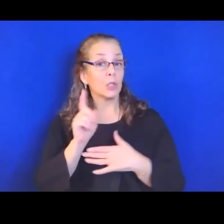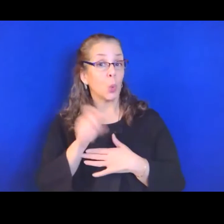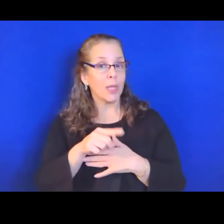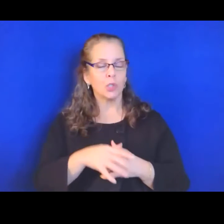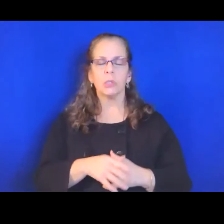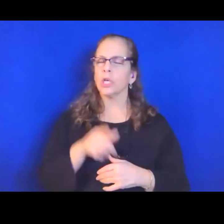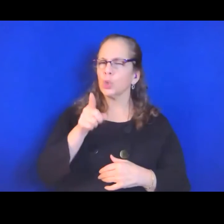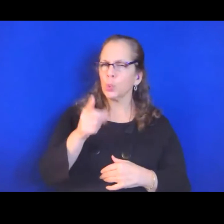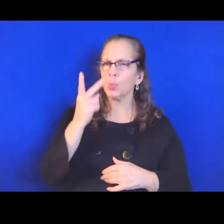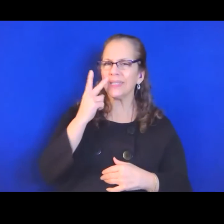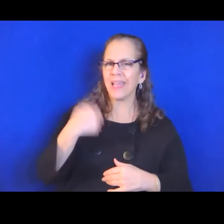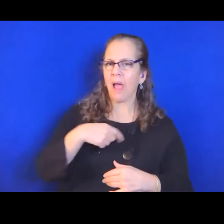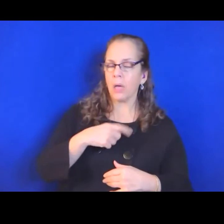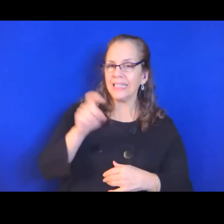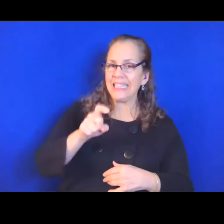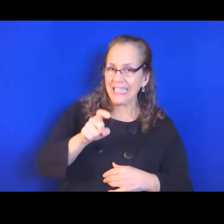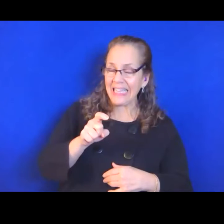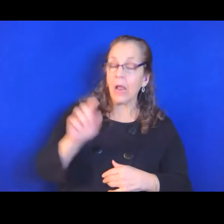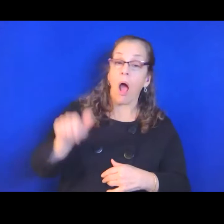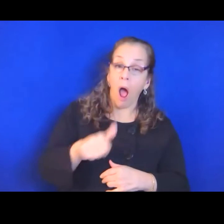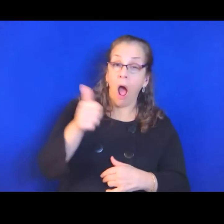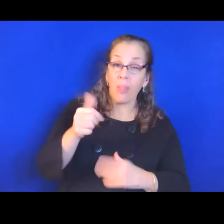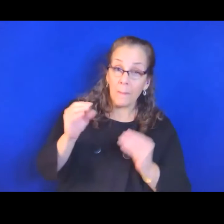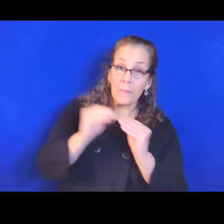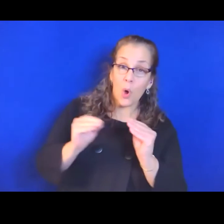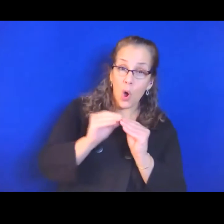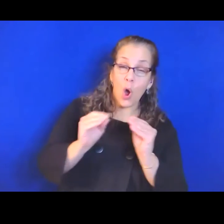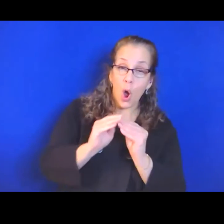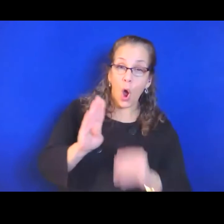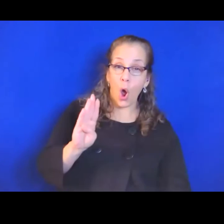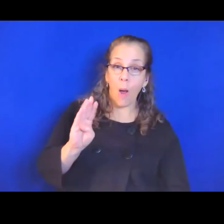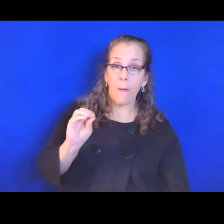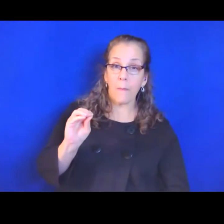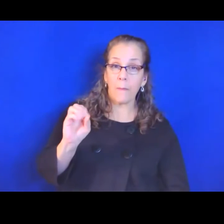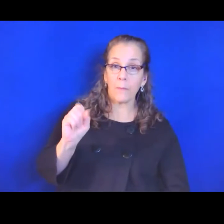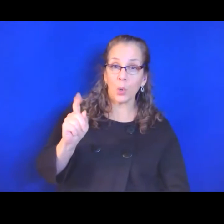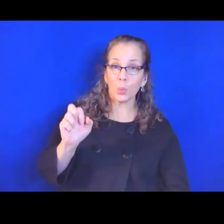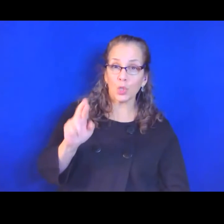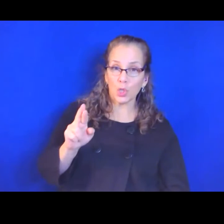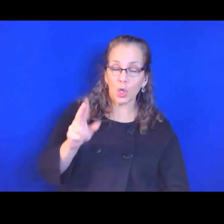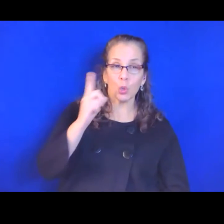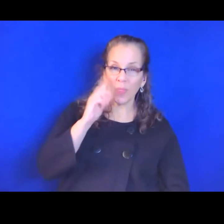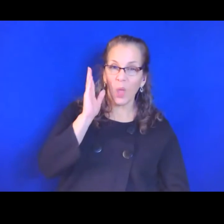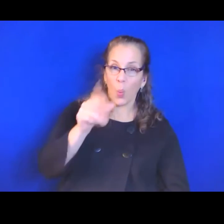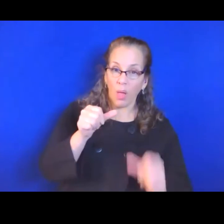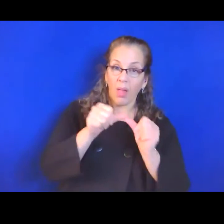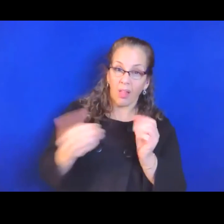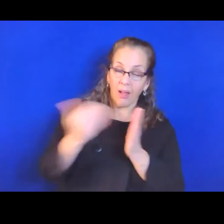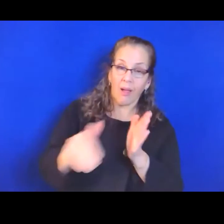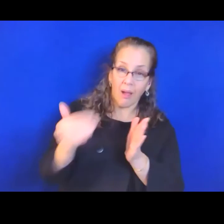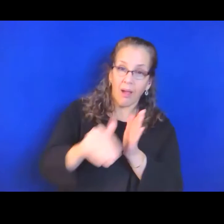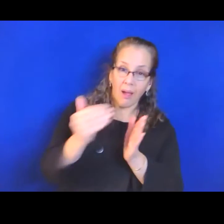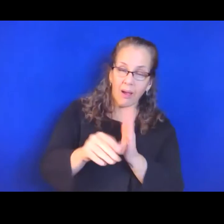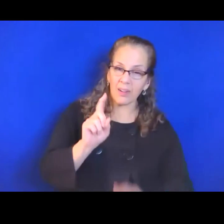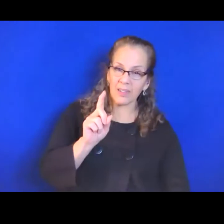a booster after a booster as new variants keep rising? Like, is this going to be like? 你觉不觉得我们在加强针之后